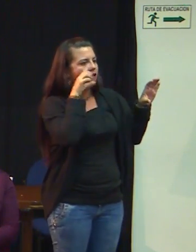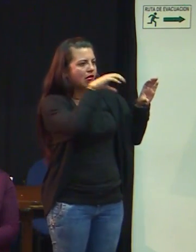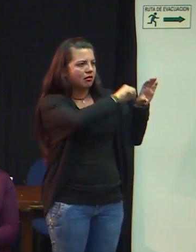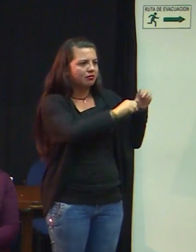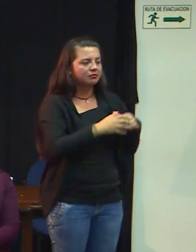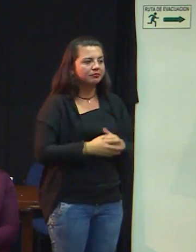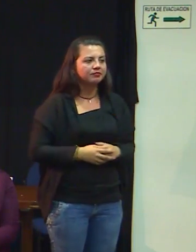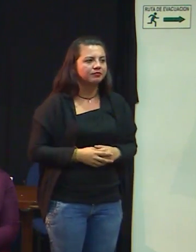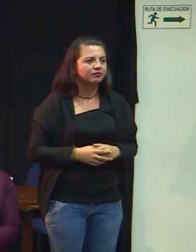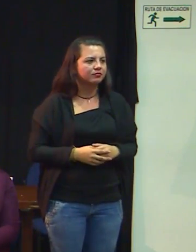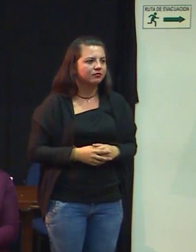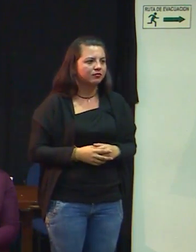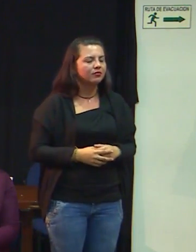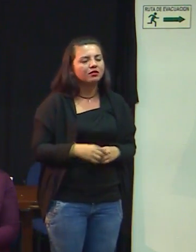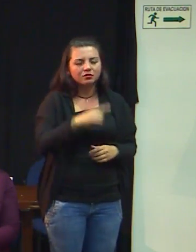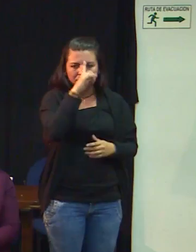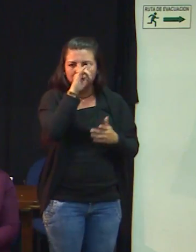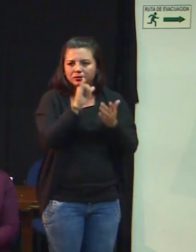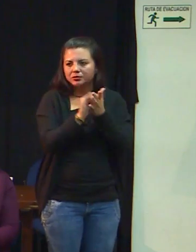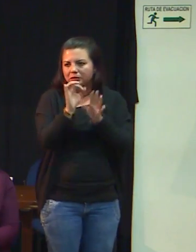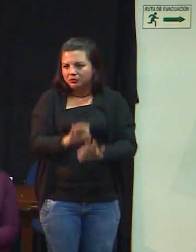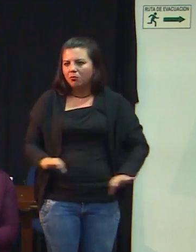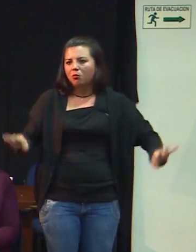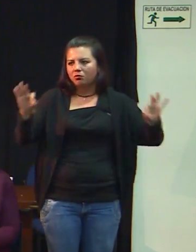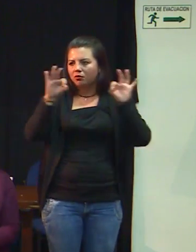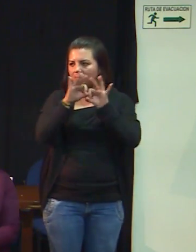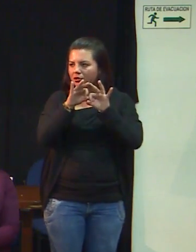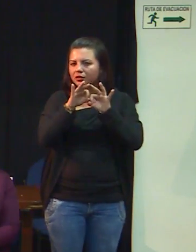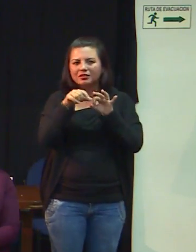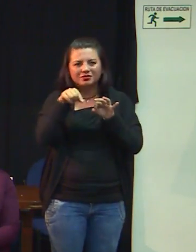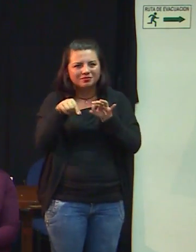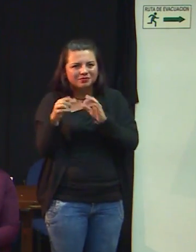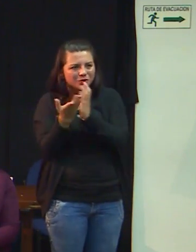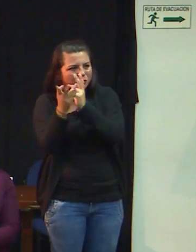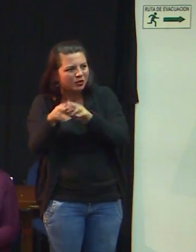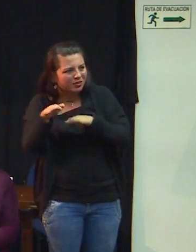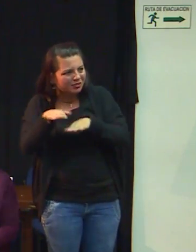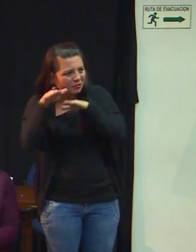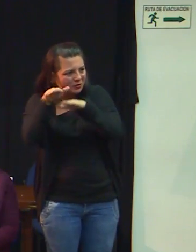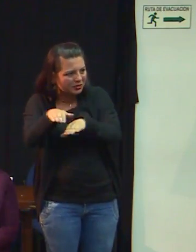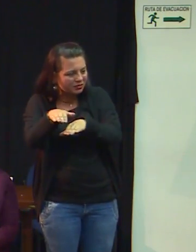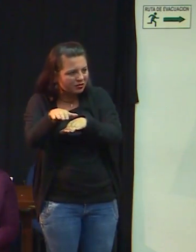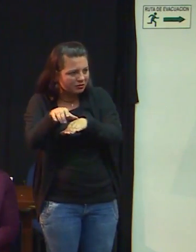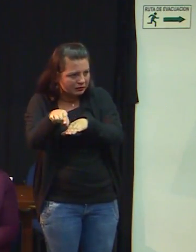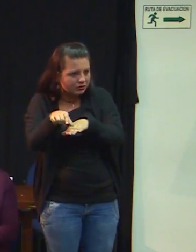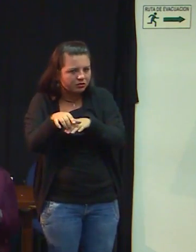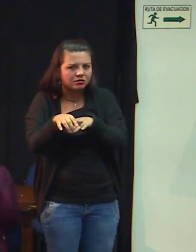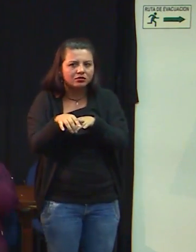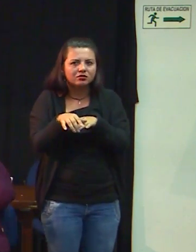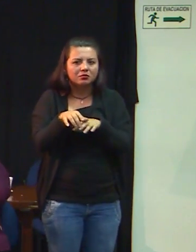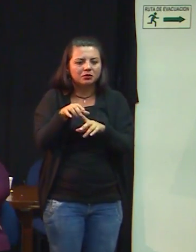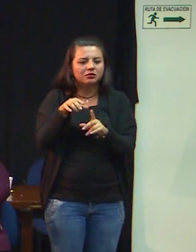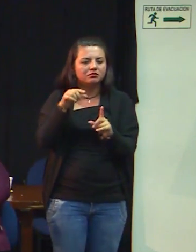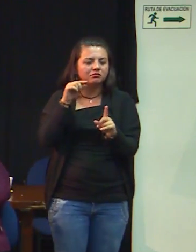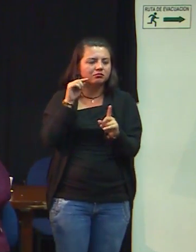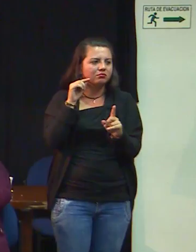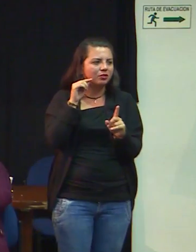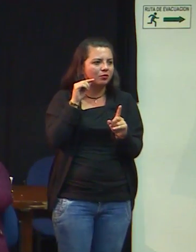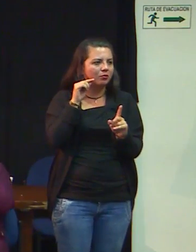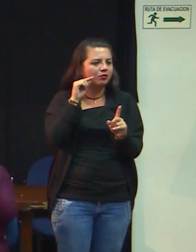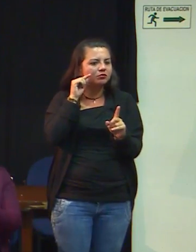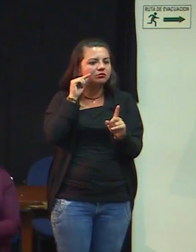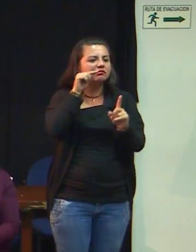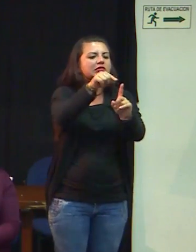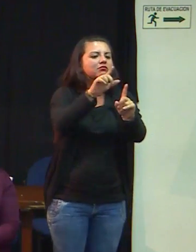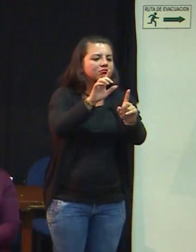Creo que es importante también recalcar que estas representaciones estudiantiles, más allá de ser un fin, es una posibilidad de comunicación,